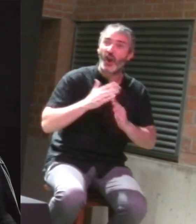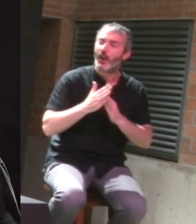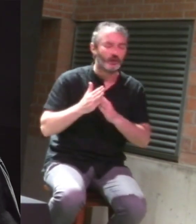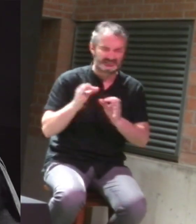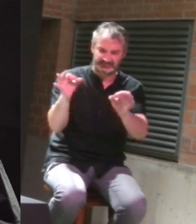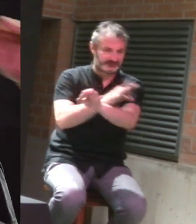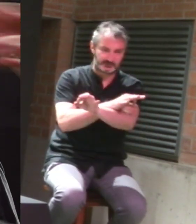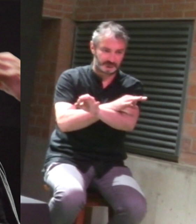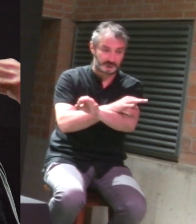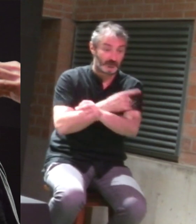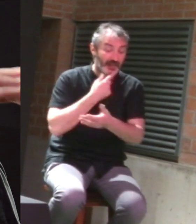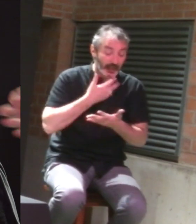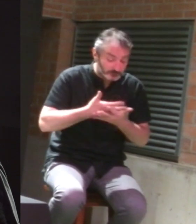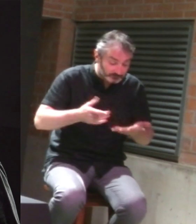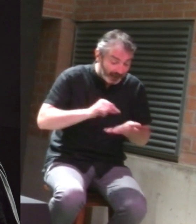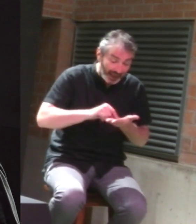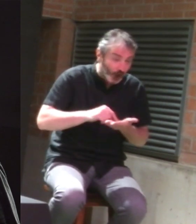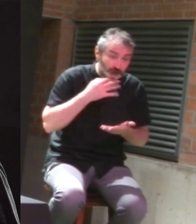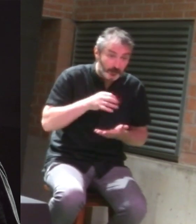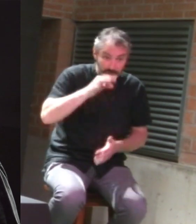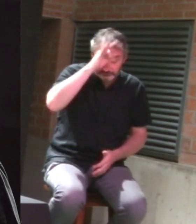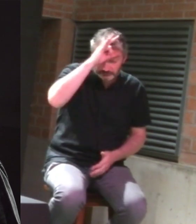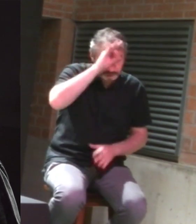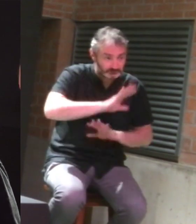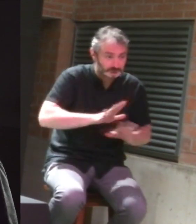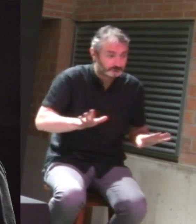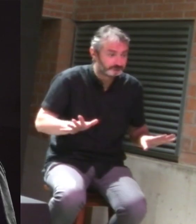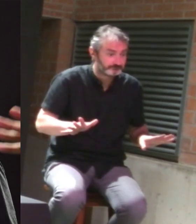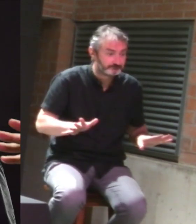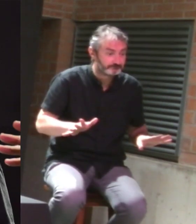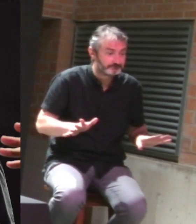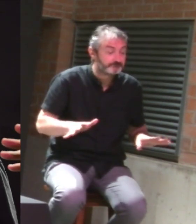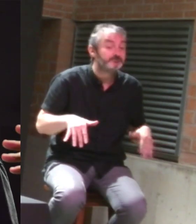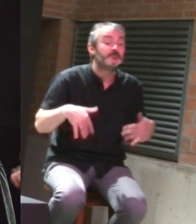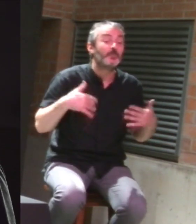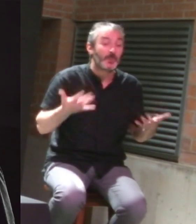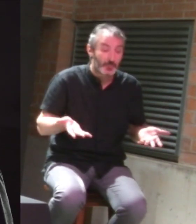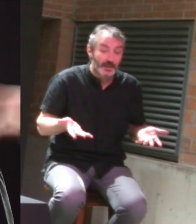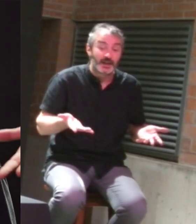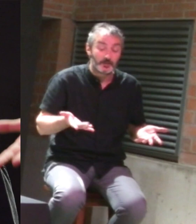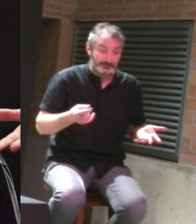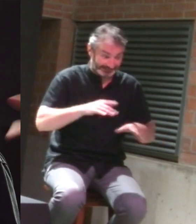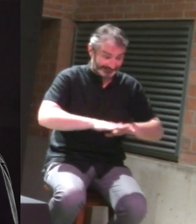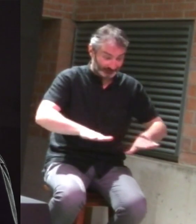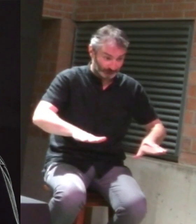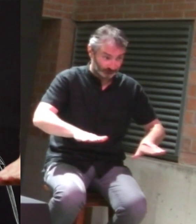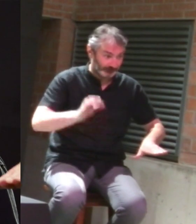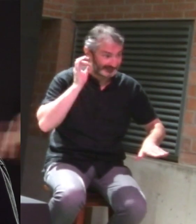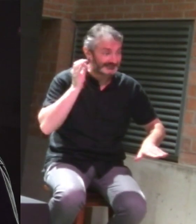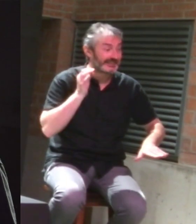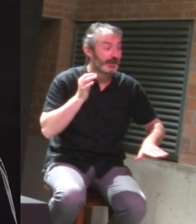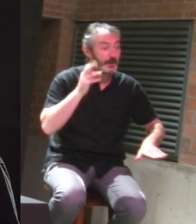escuela, que eran analfabetos y analfabetas, por tanto. Y estos niños y niñas